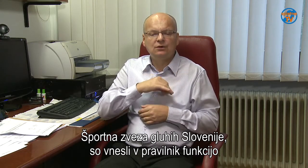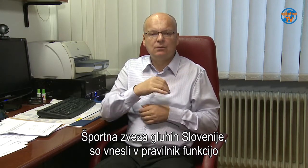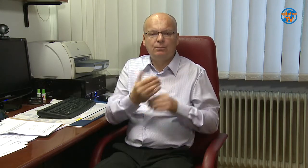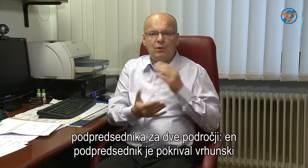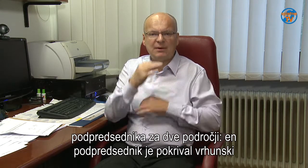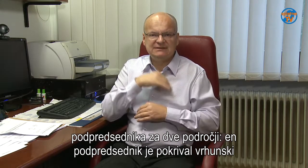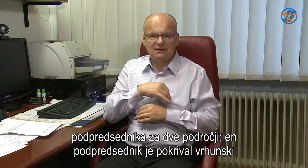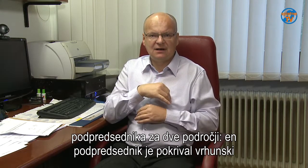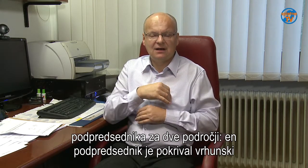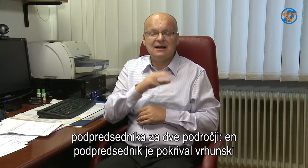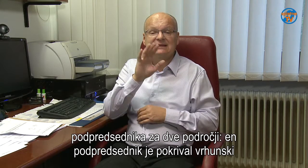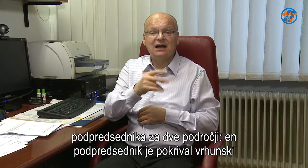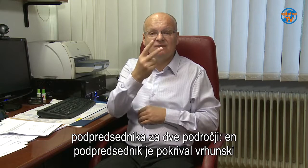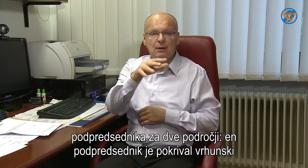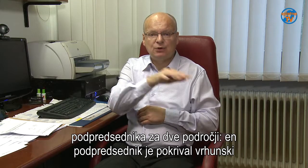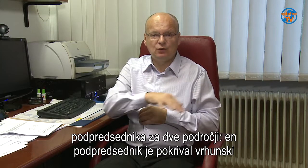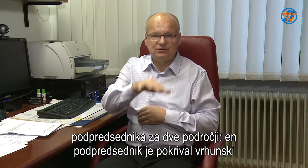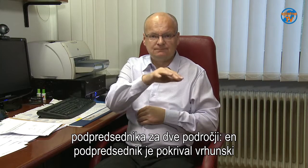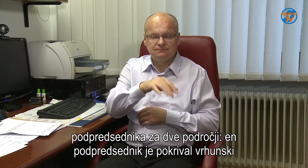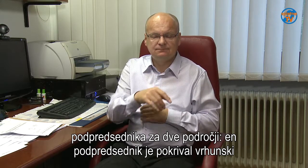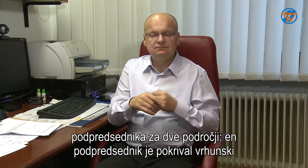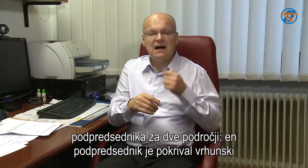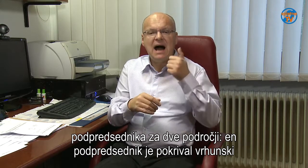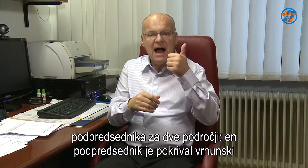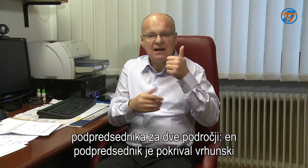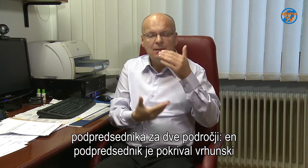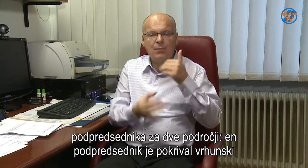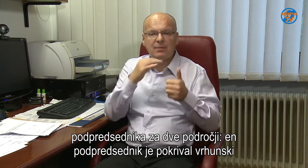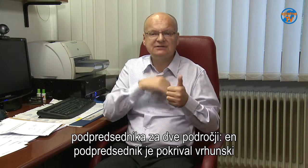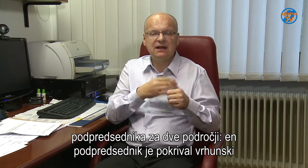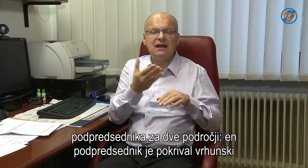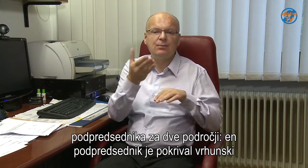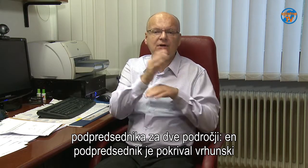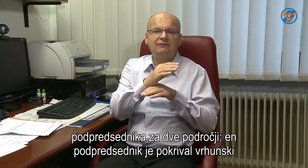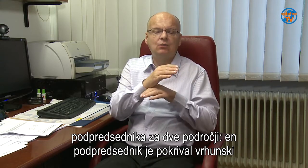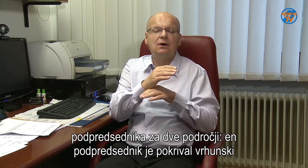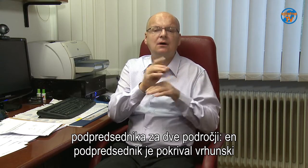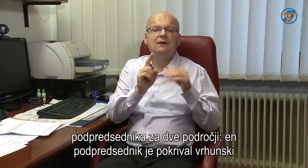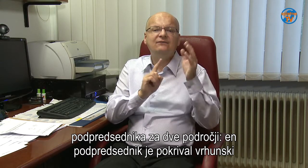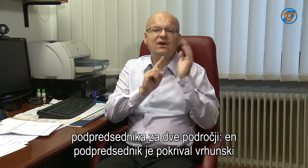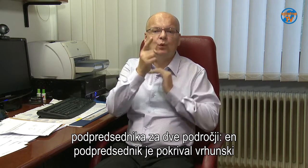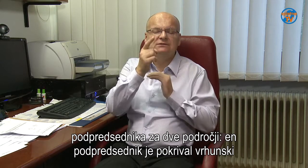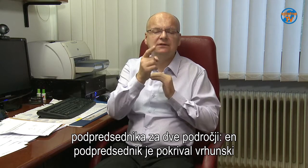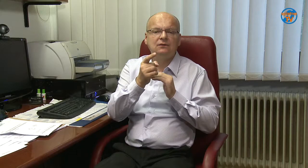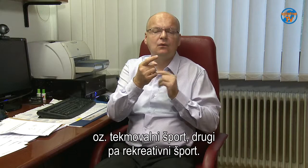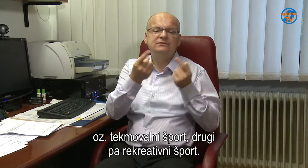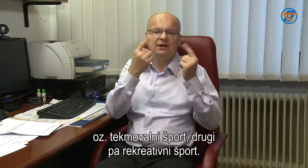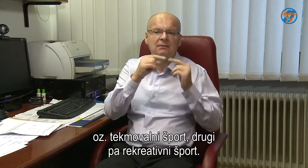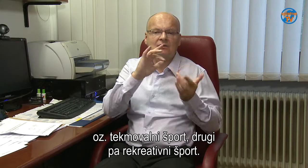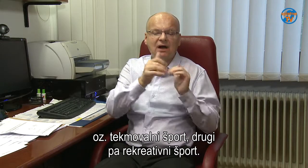funkcijo podpredsednika, najbolj potroši. En podpredsednik je pokrival vrhunski oziroma smalni